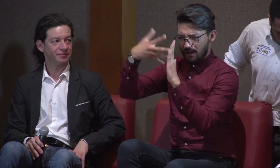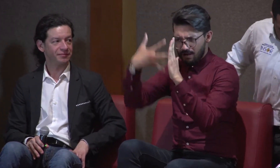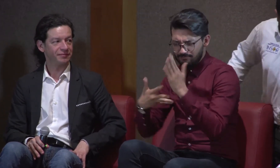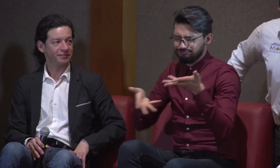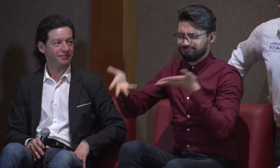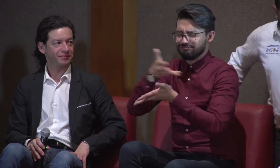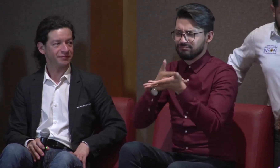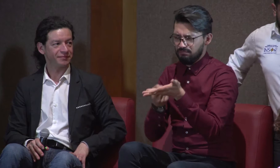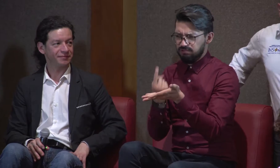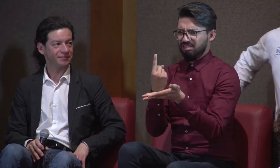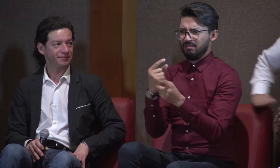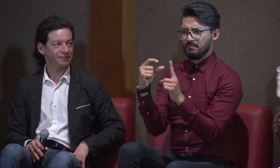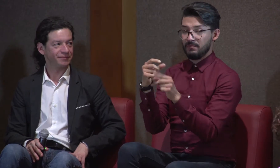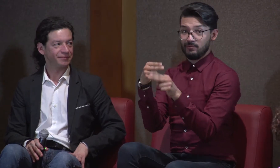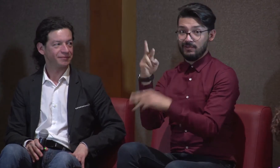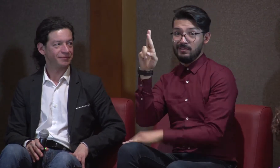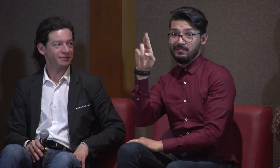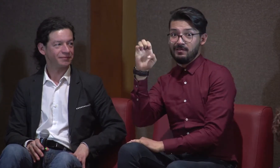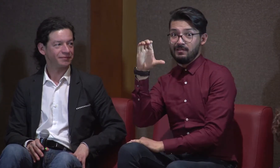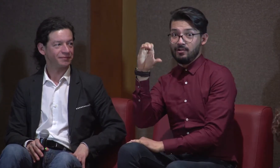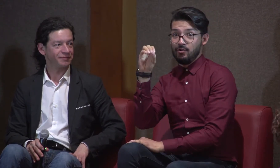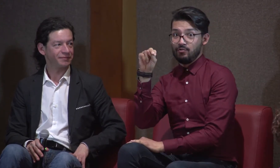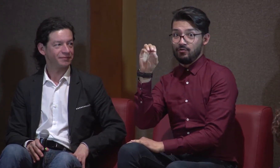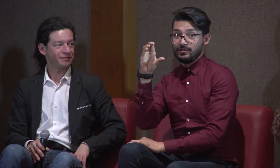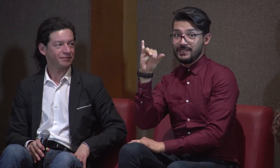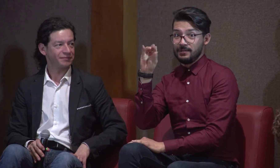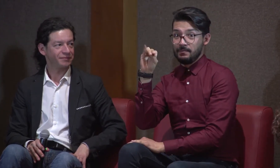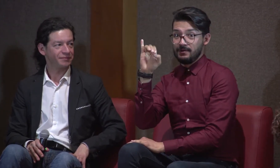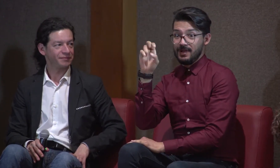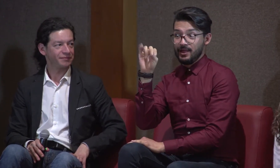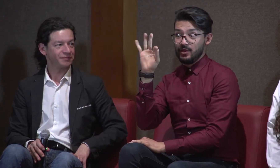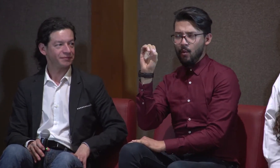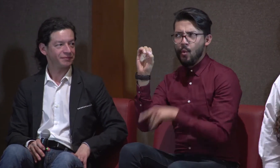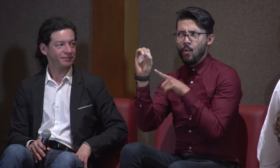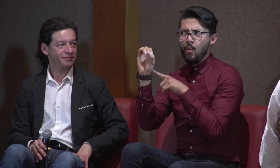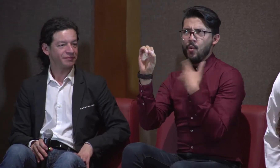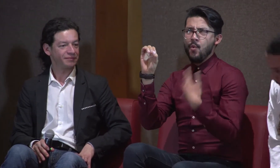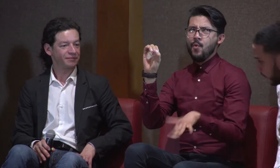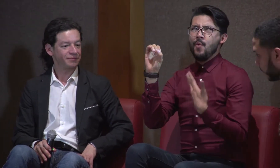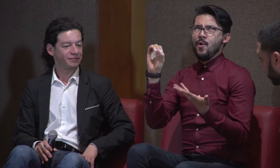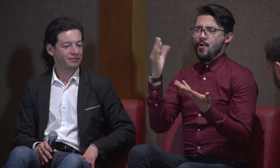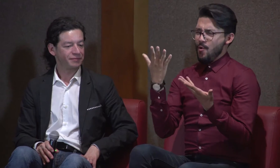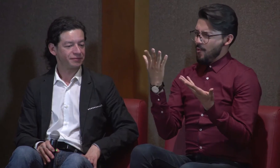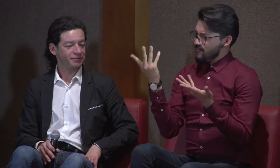Boris, en su equipo de trabajo se detuvieron a estudiar los diferentes significados para el concepto de reconocimiento.